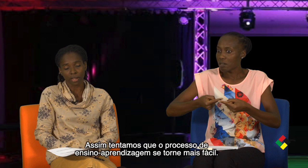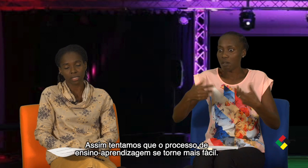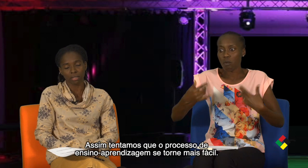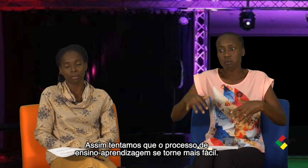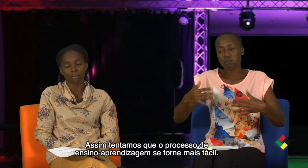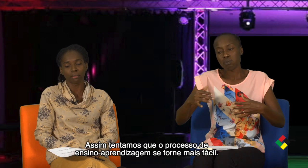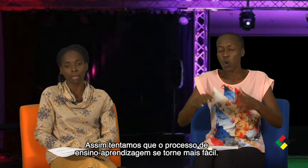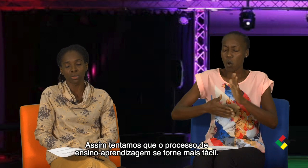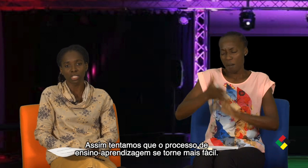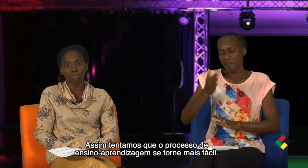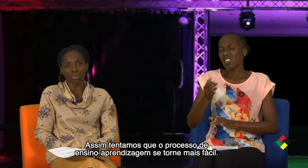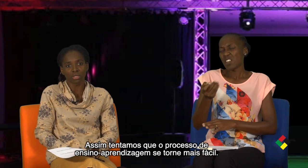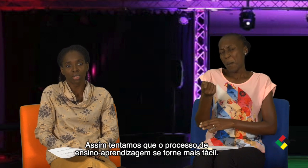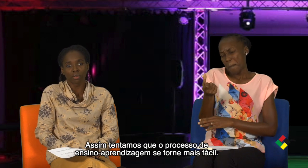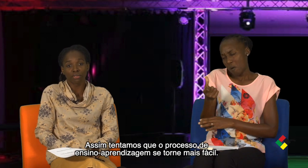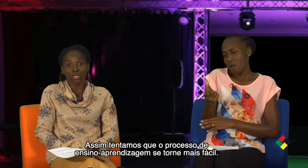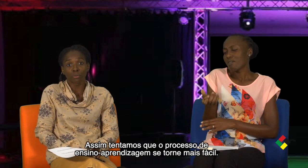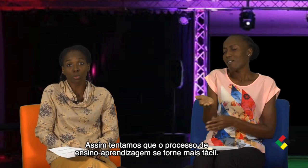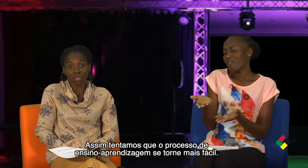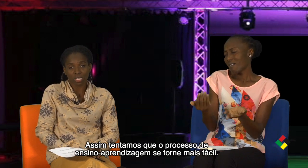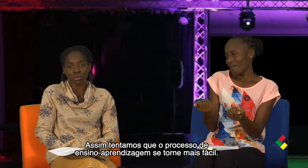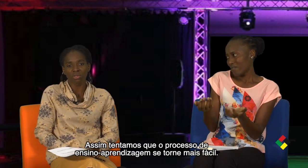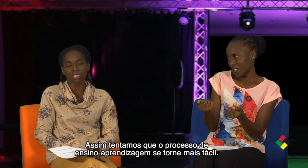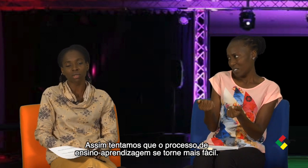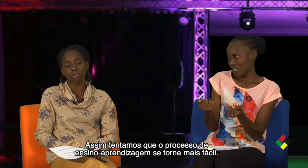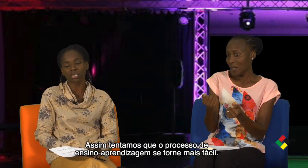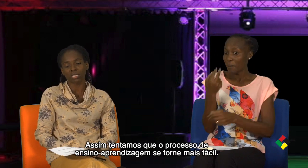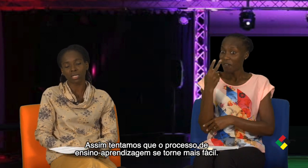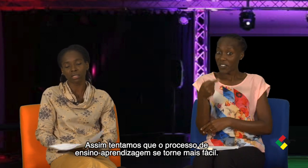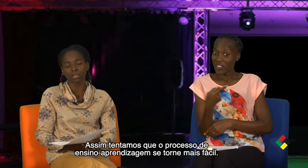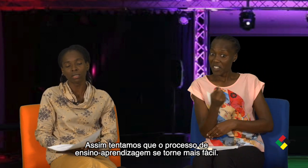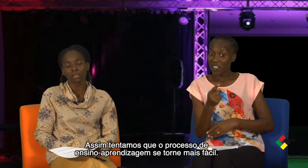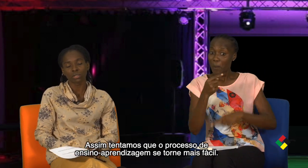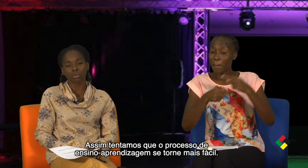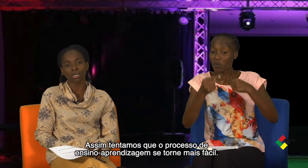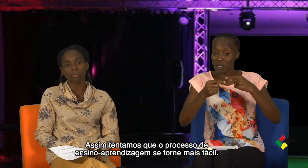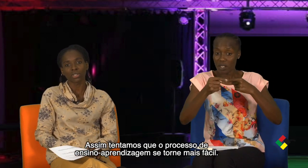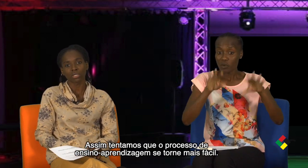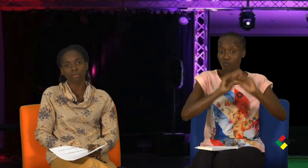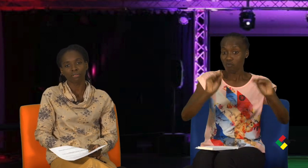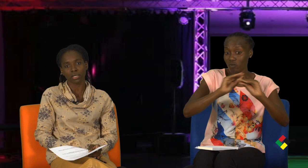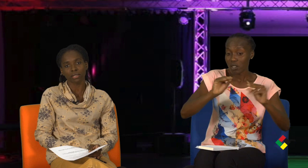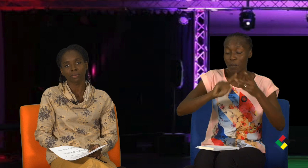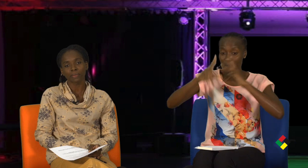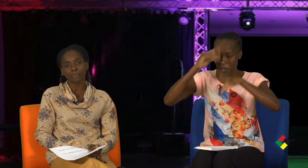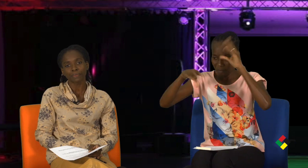fácil para podermos ver se o processo de ensino-aprendizagem se torna mais fácil.